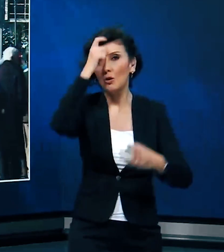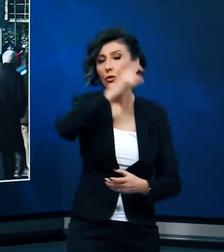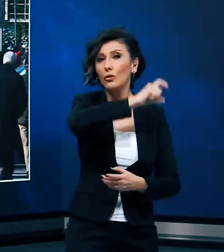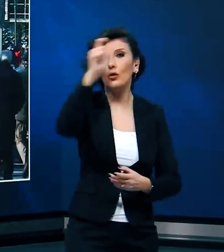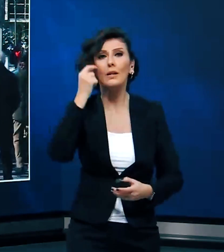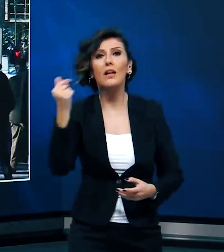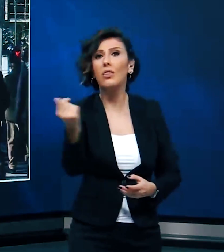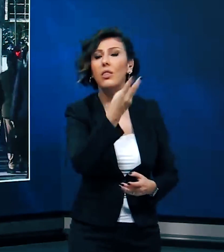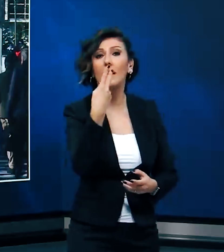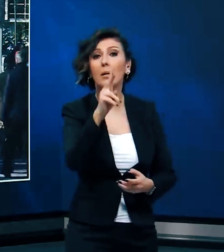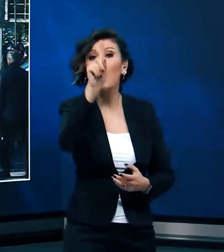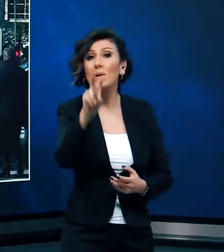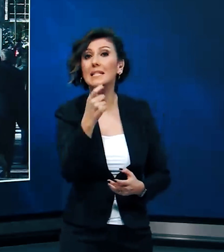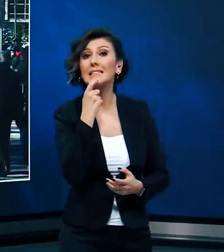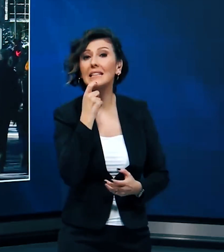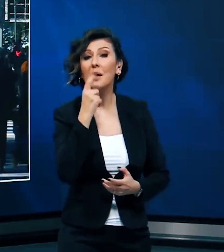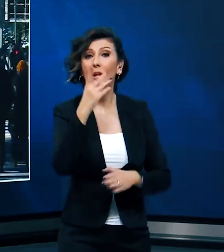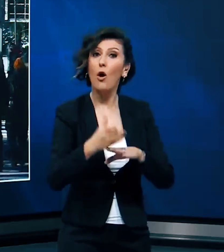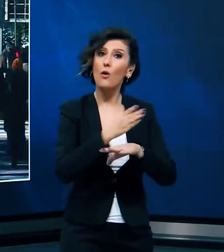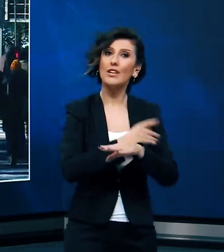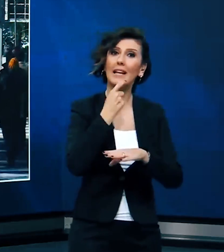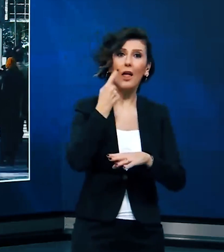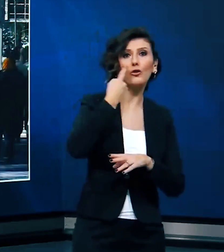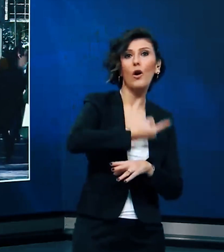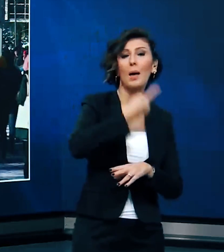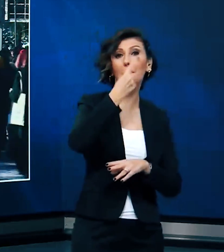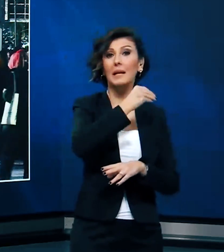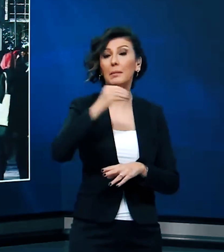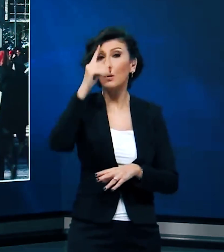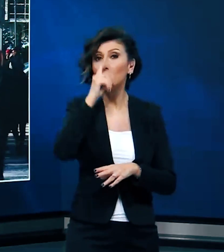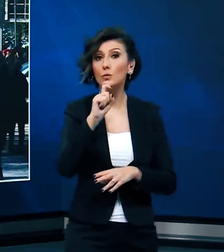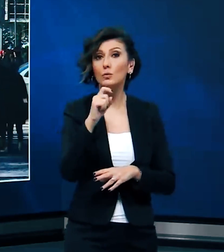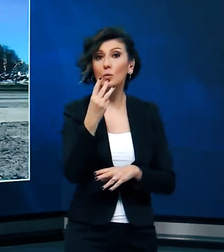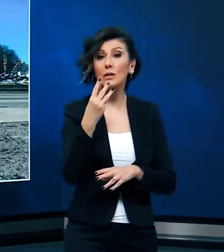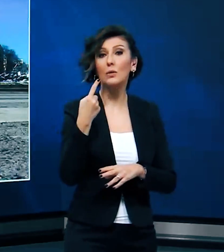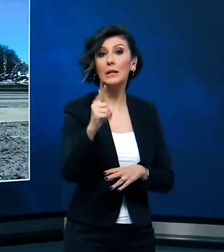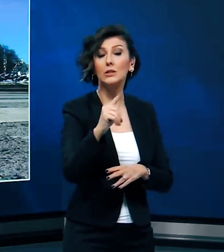nüfusu 2018 yılında bir önceki yıla göre